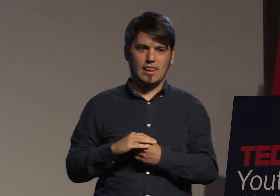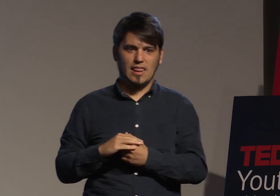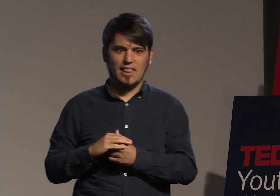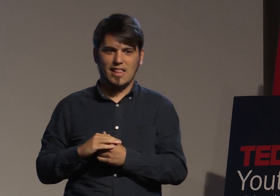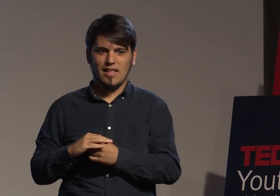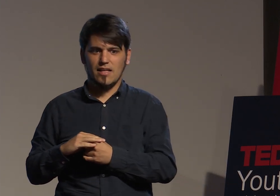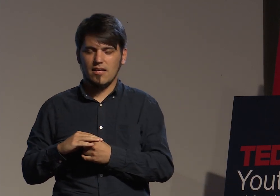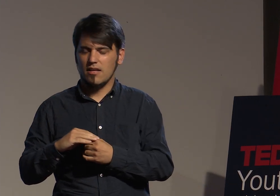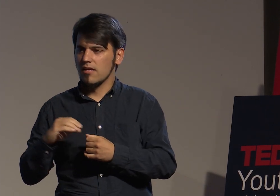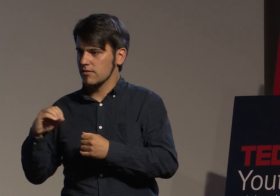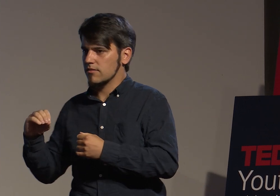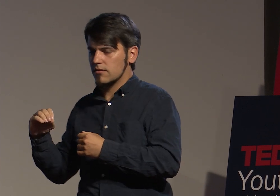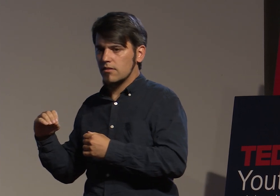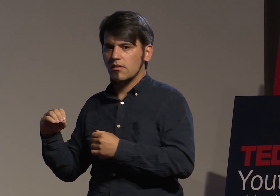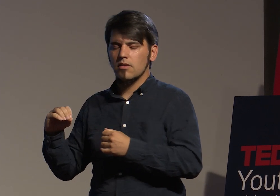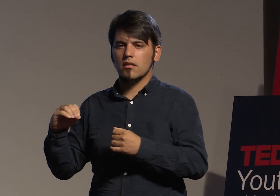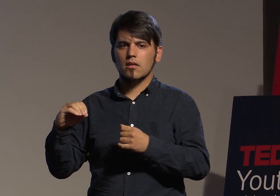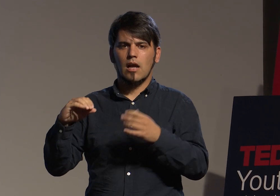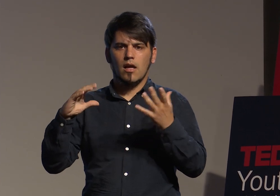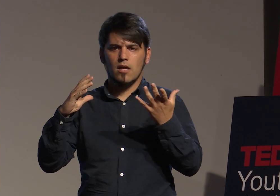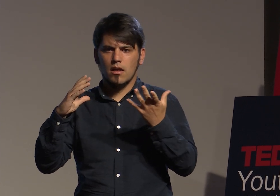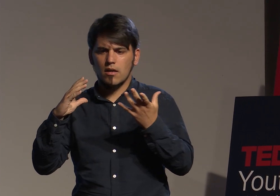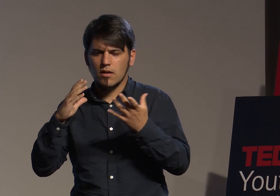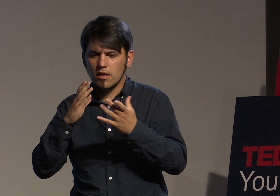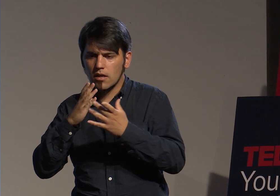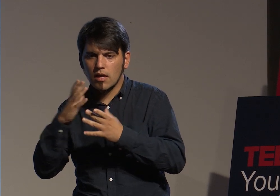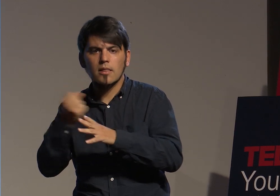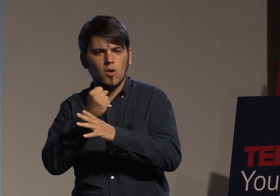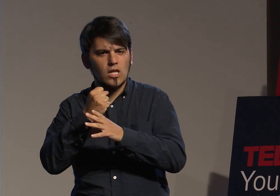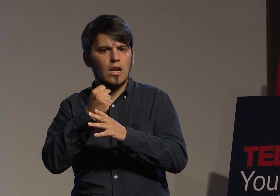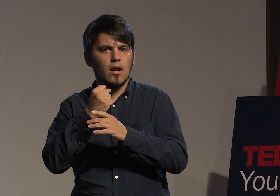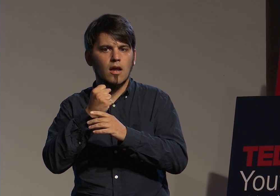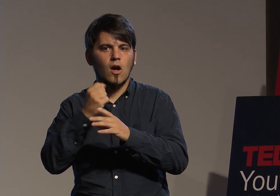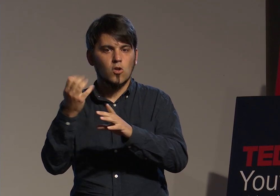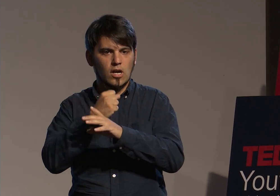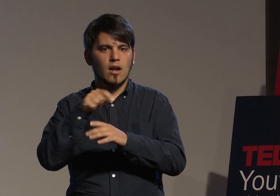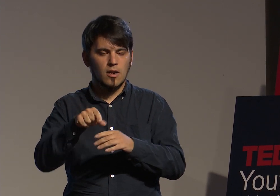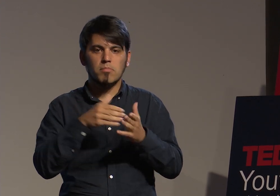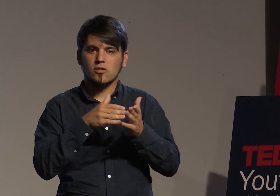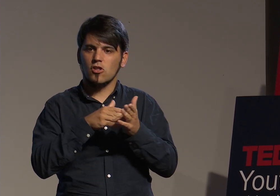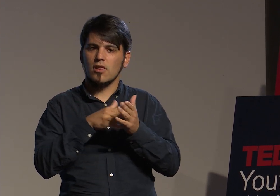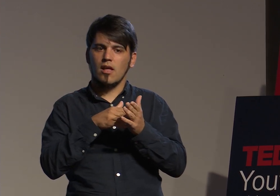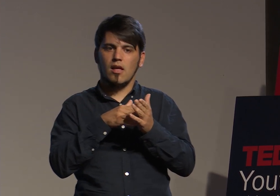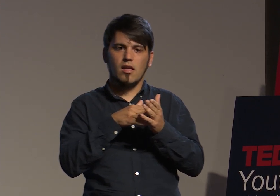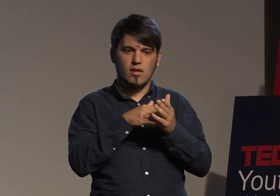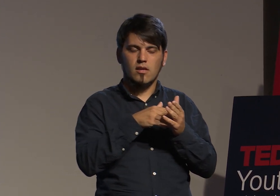През цялото време съм си задавал въпроса, защо се чувствах потиснат, какви са проблемите, външният свят ли е виновен, аз съм